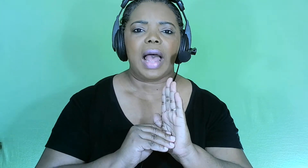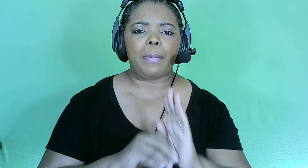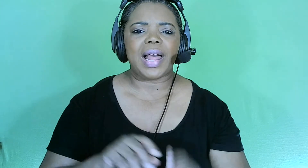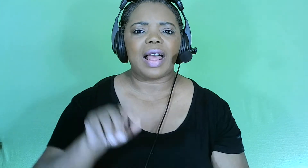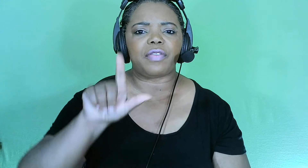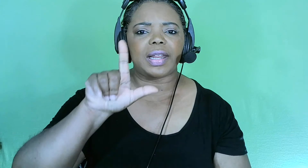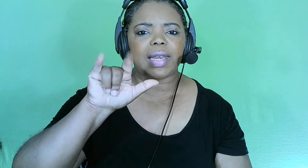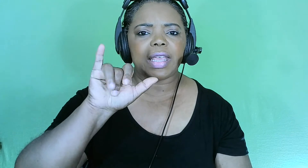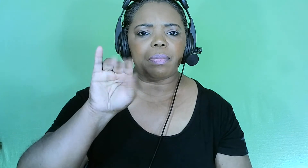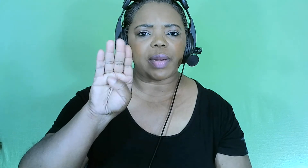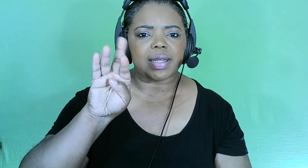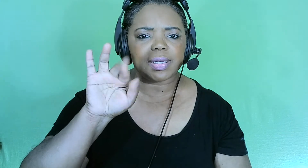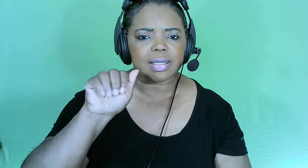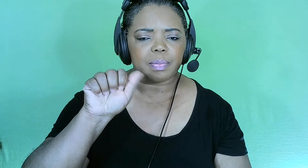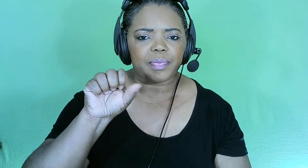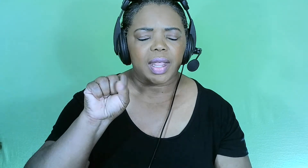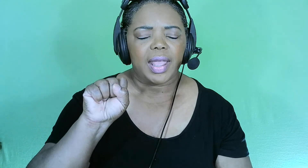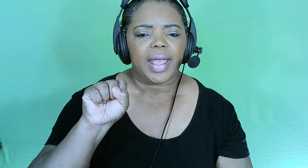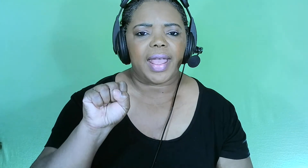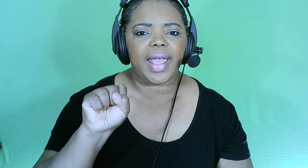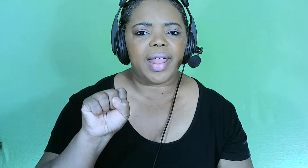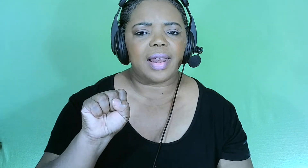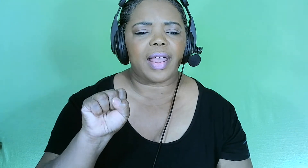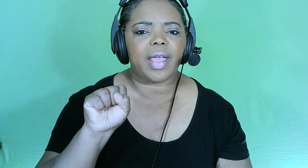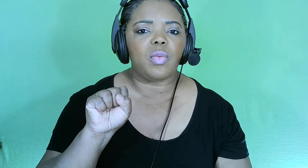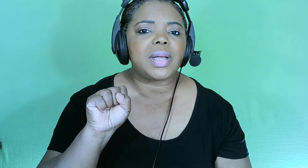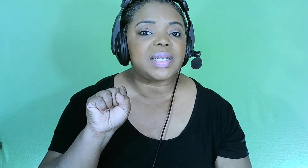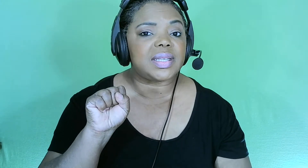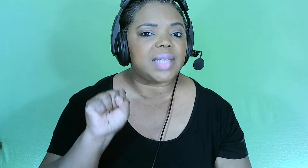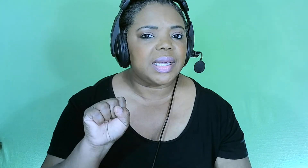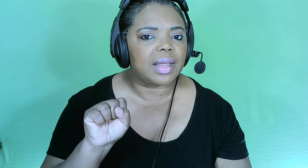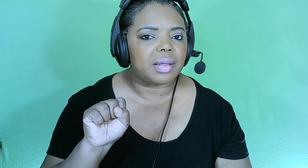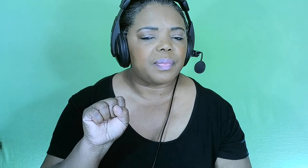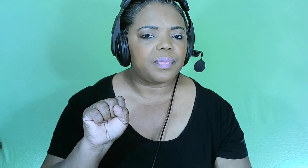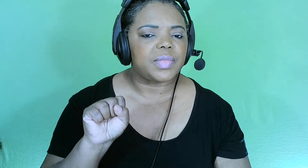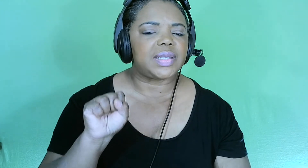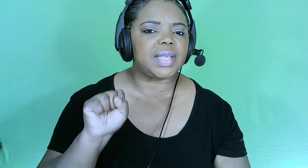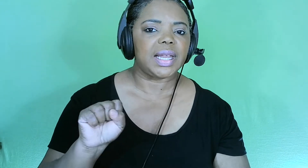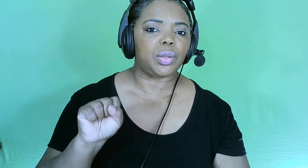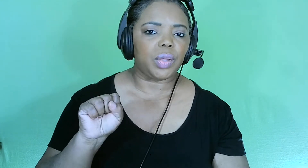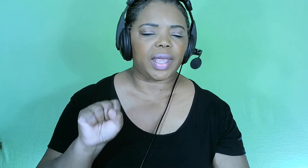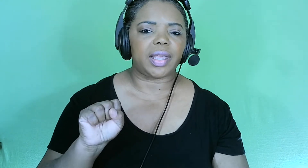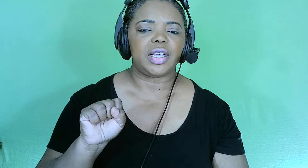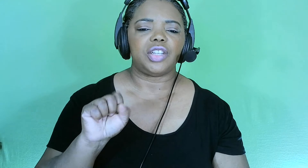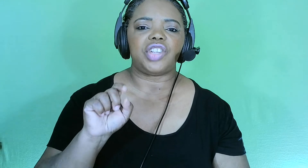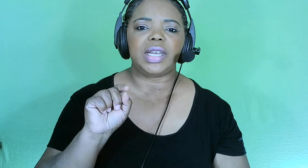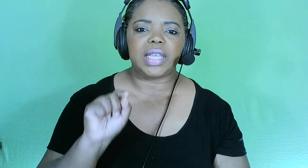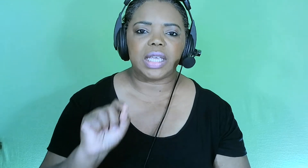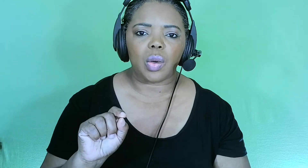A palavra Libras, ela é uma sigla. Sigla do quê? De